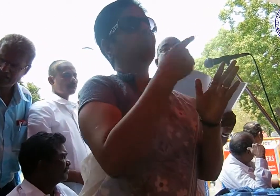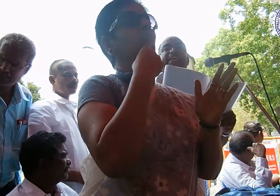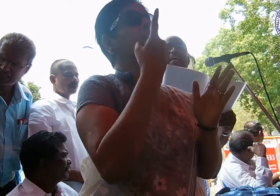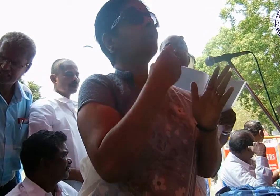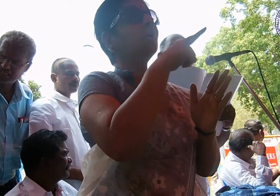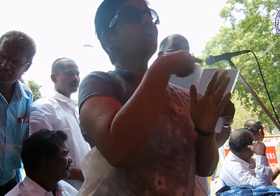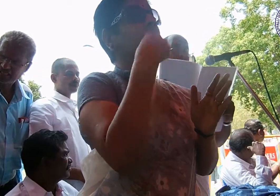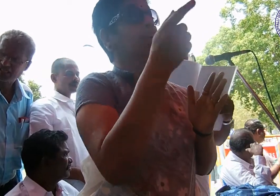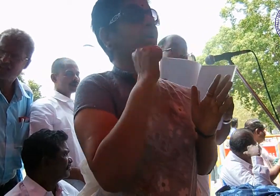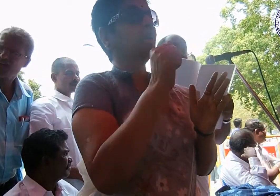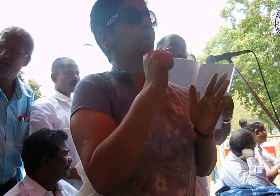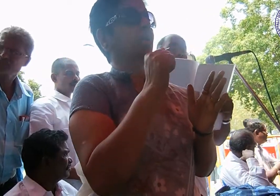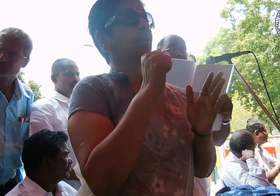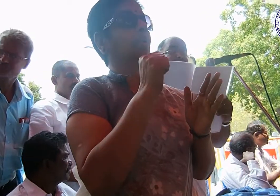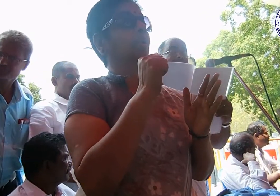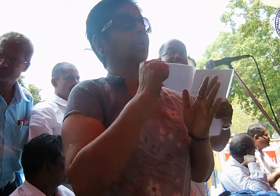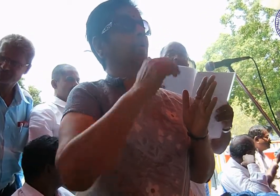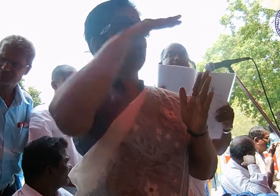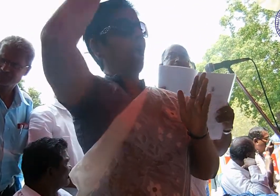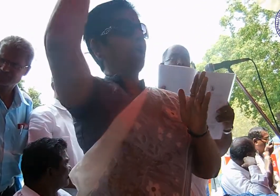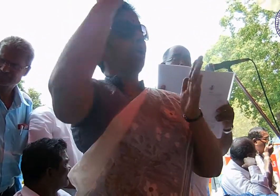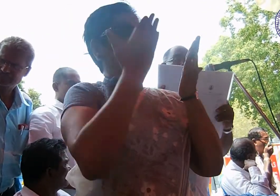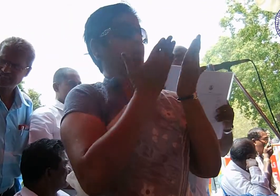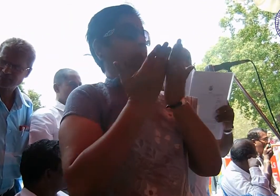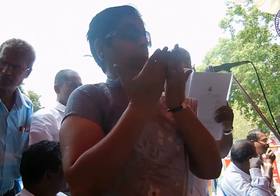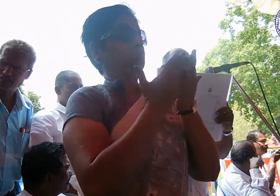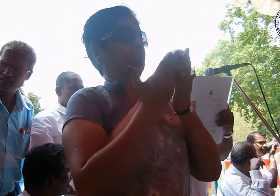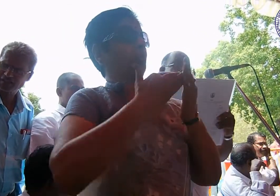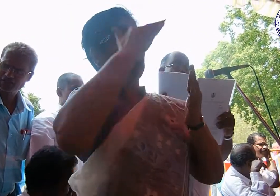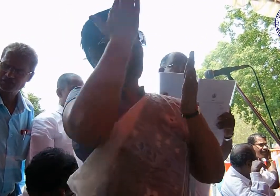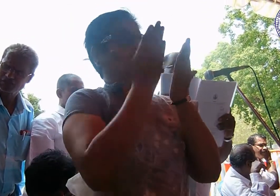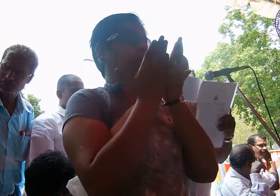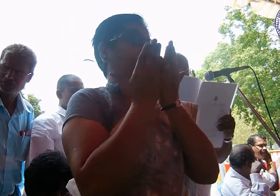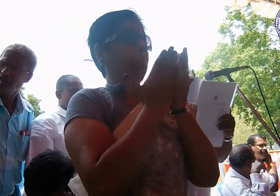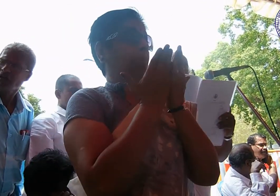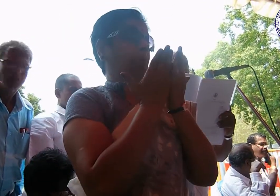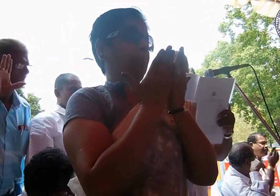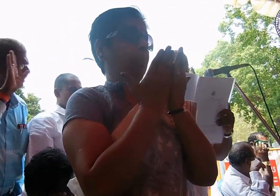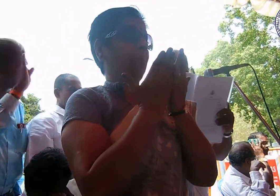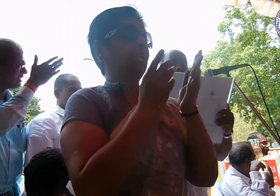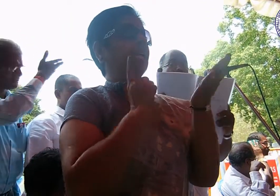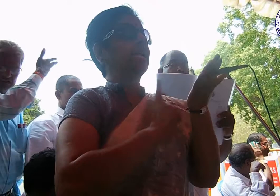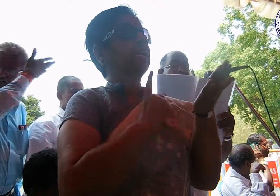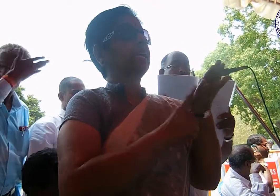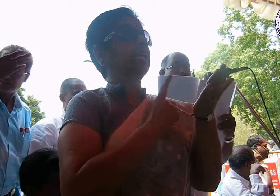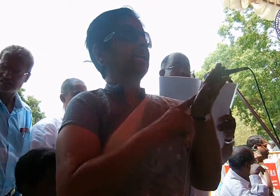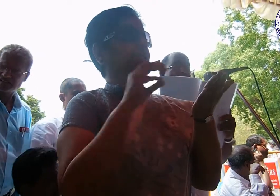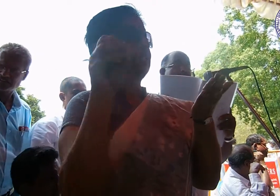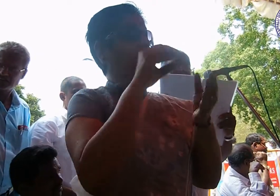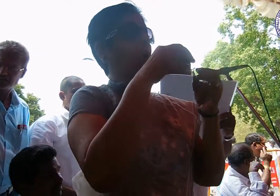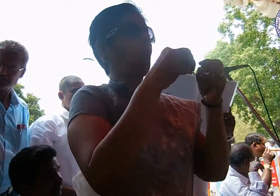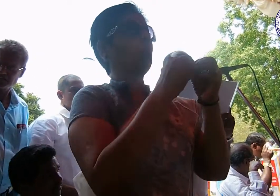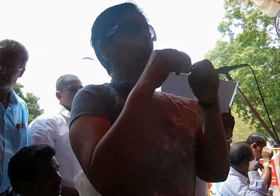சொல்றீங்க ஹையர் எஜுகேஷன் டிபார்ட்மெண்ட் உயர்கல்வித்துறை டீச்சர்ஸ் ரெக்ரூட்மெண்ட் போர்டு ஆசிரியர் தேர்வு